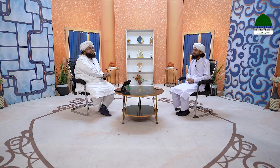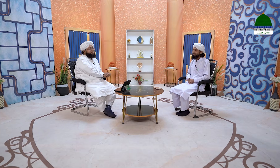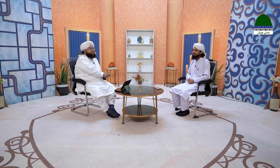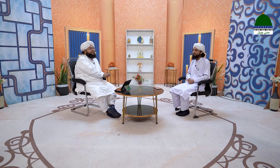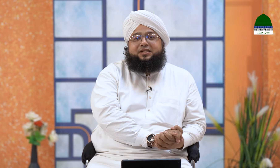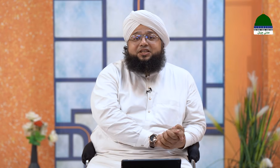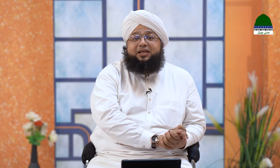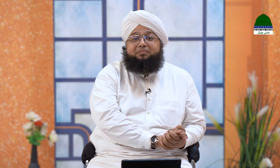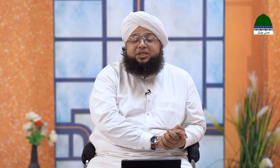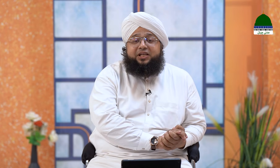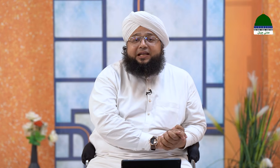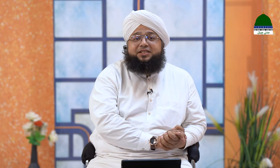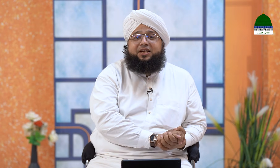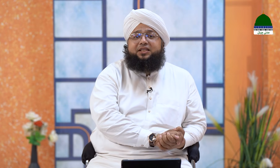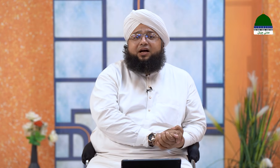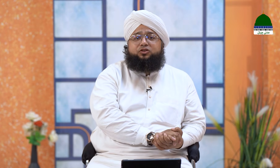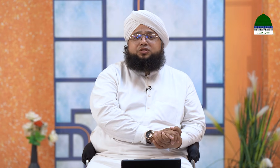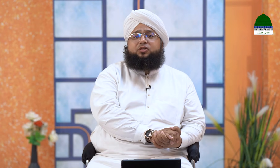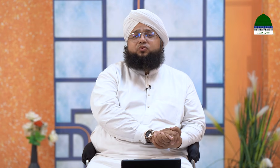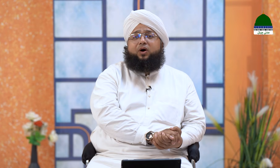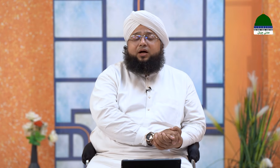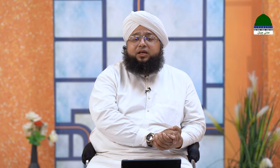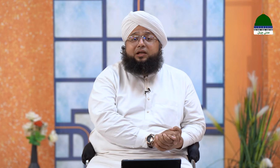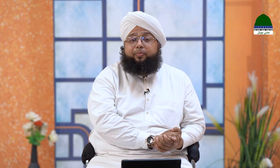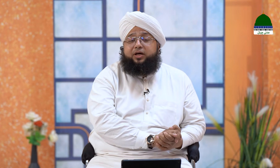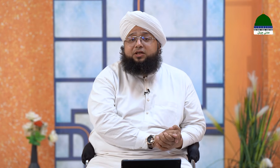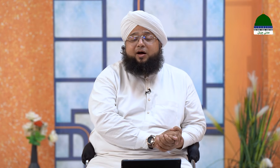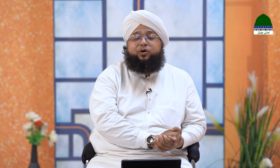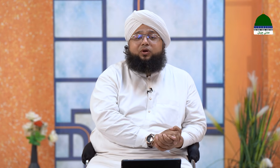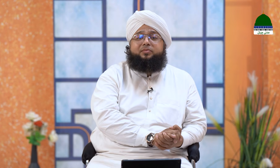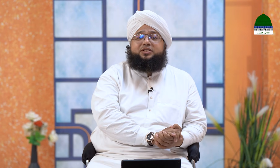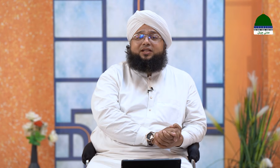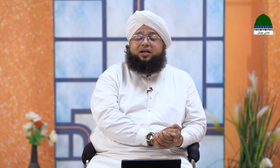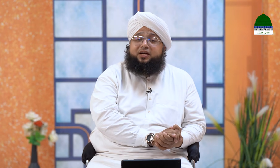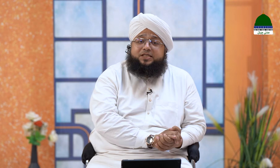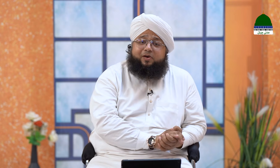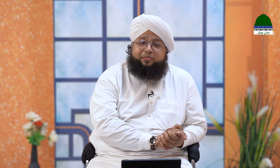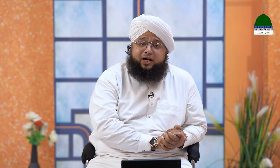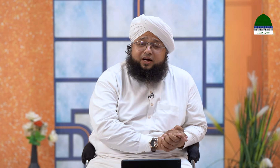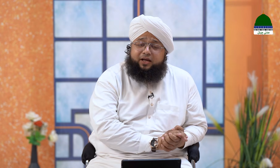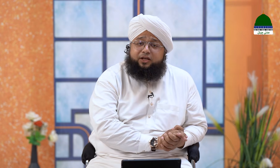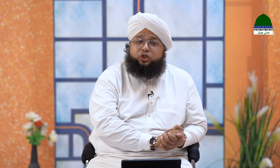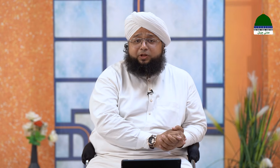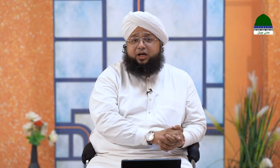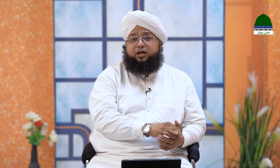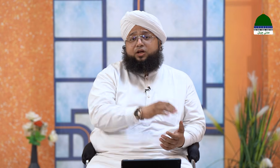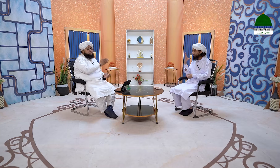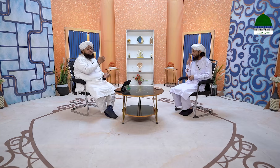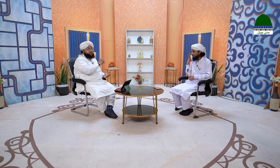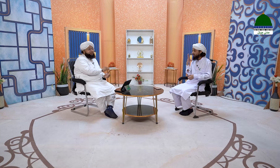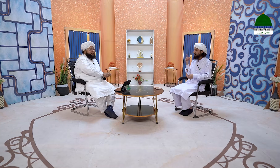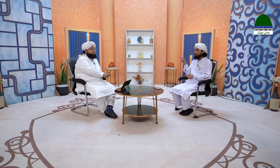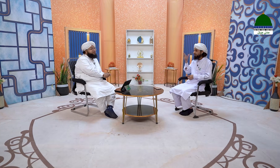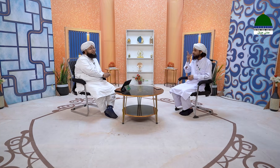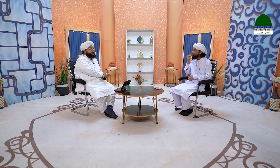انشاءاللہ عز و جل۔ جی مدنی چینل کے ناظرین، یہاں جو ذکر ہوا کہ اللہ پاک کی راہ میں غلام آزاد کرنے کا ثواب مل رہا ہے جو بندہ